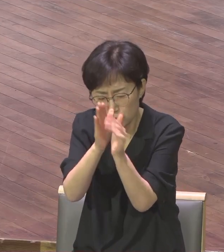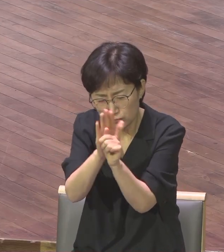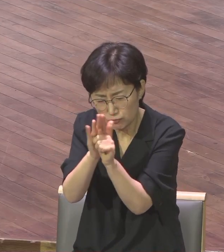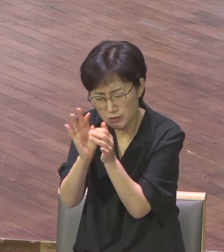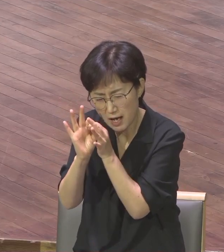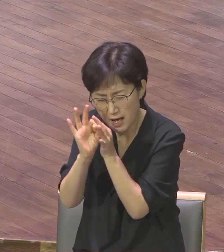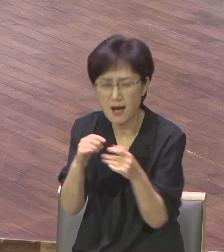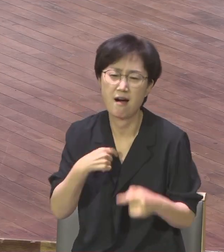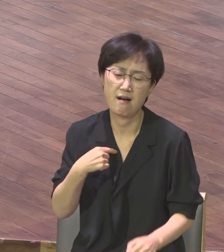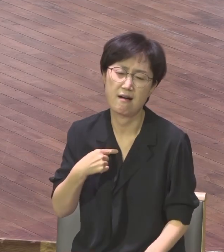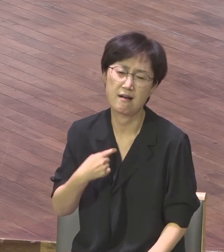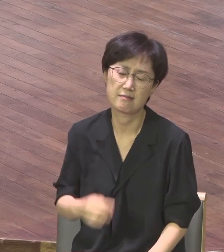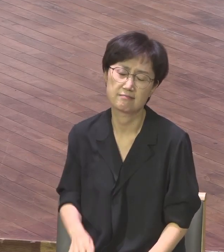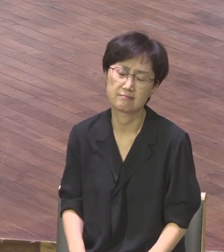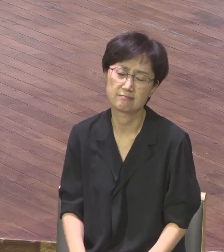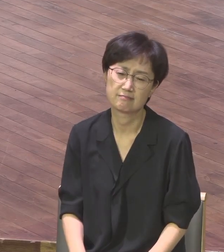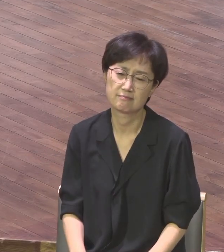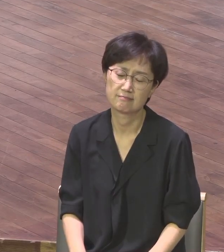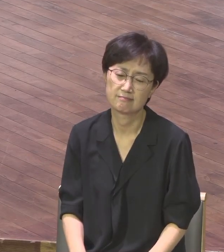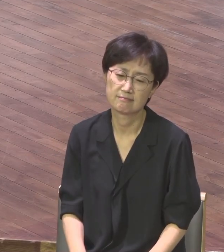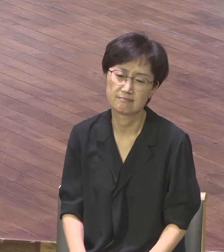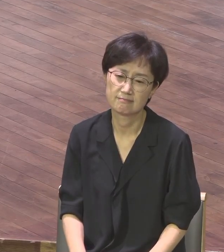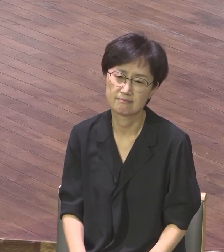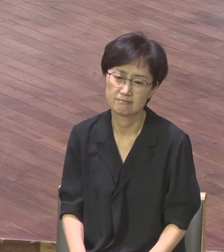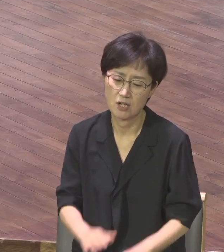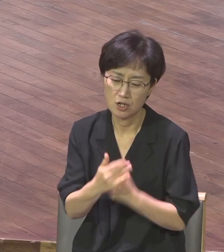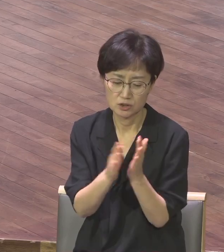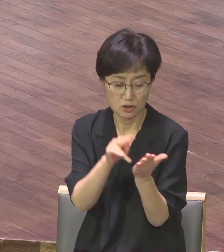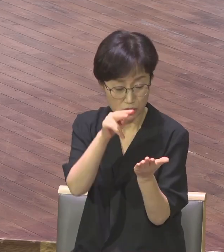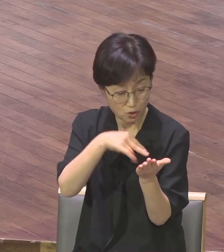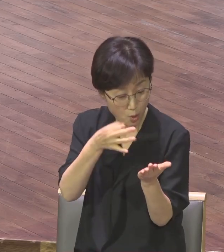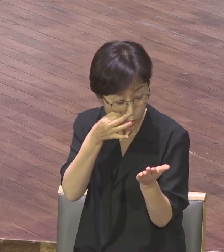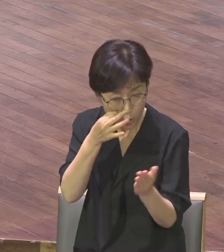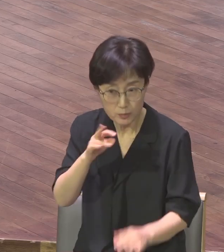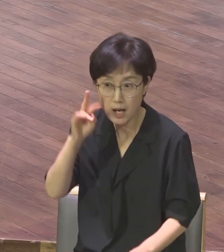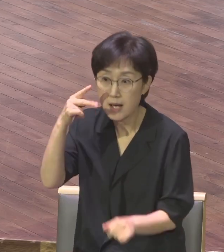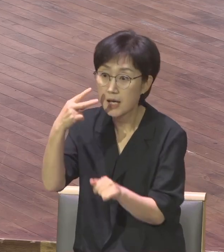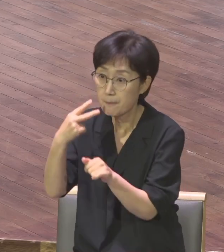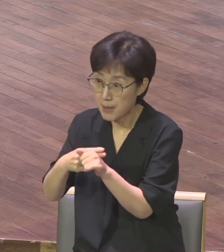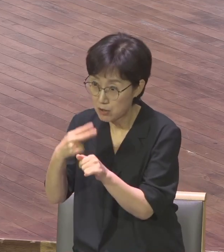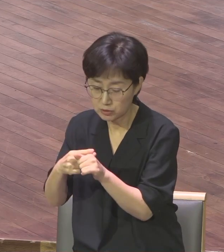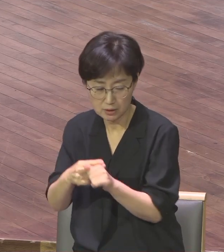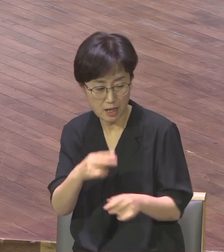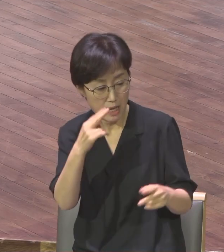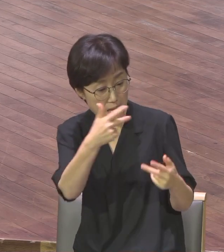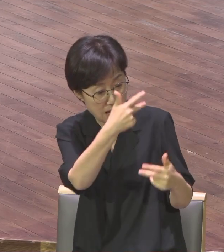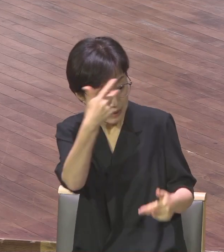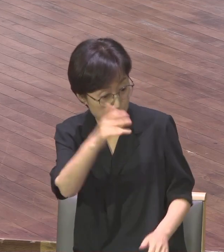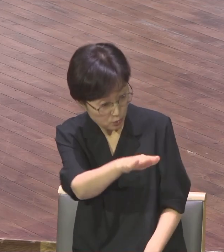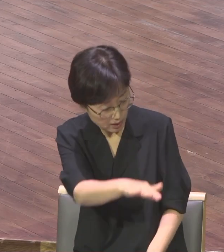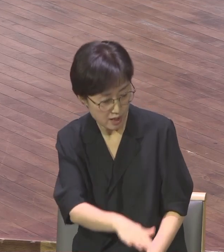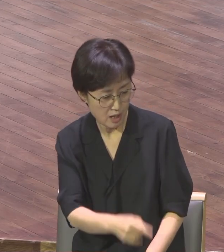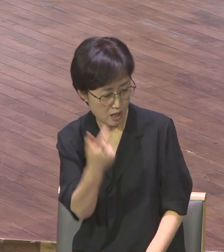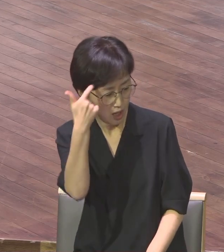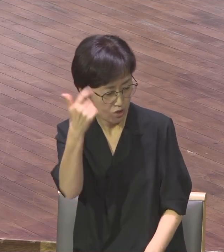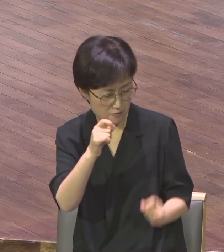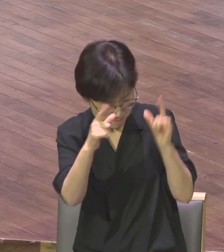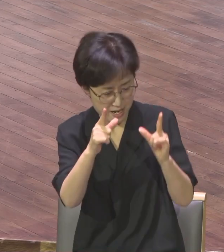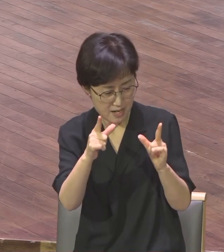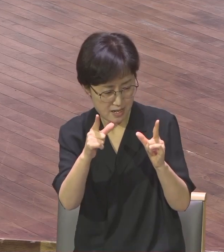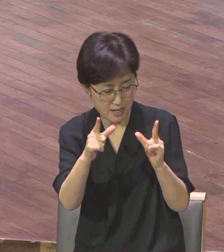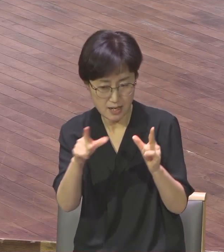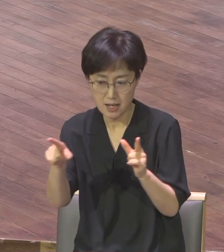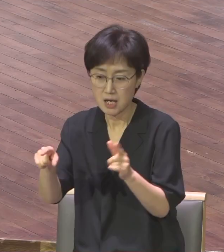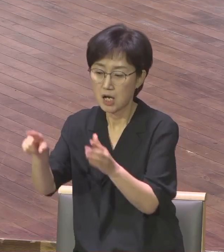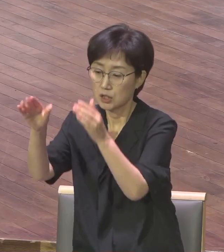본문에 보면 사도 바울은 이 디모데에게 영적으로 깨어 믿는 자의 본이 되라고